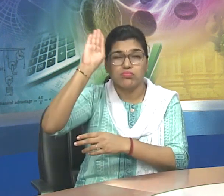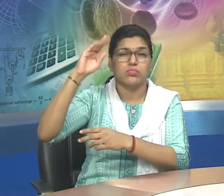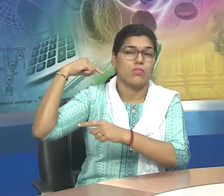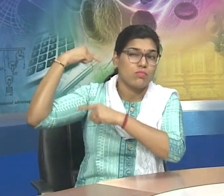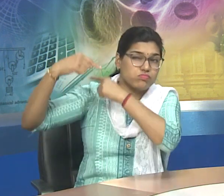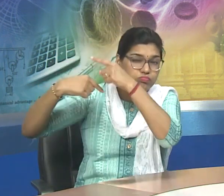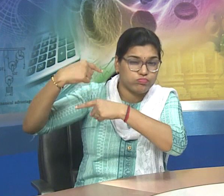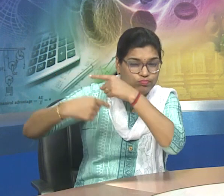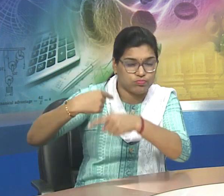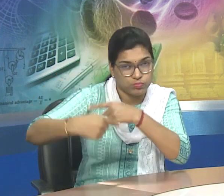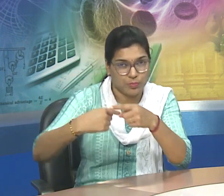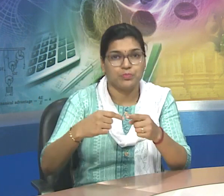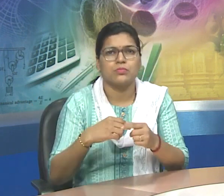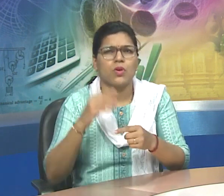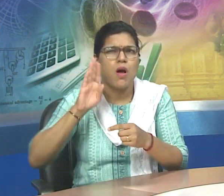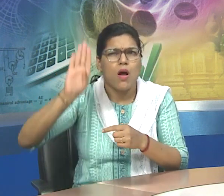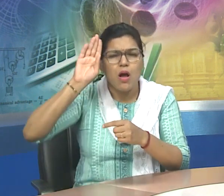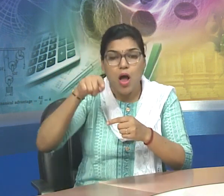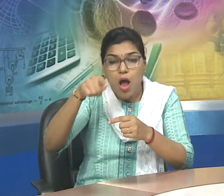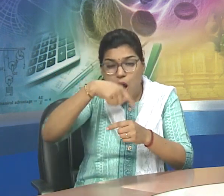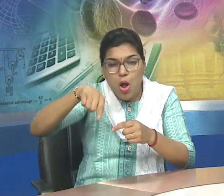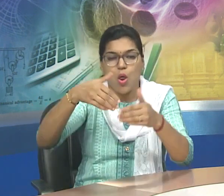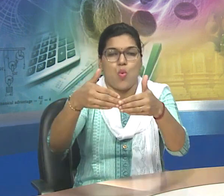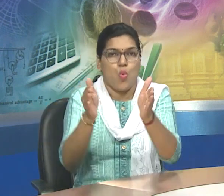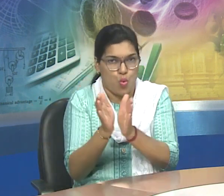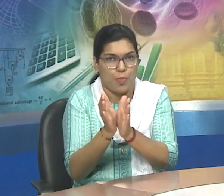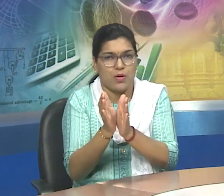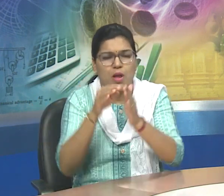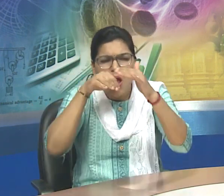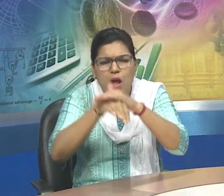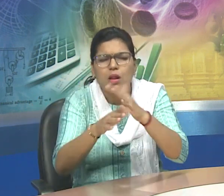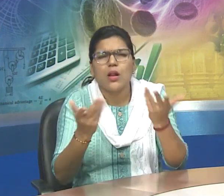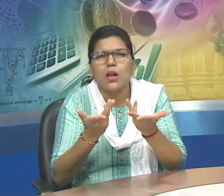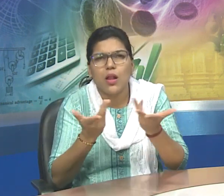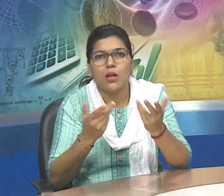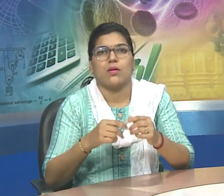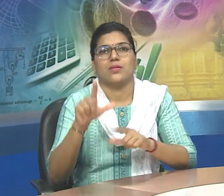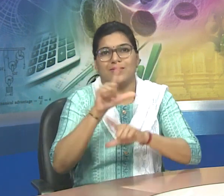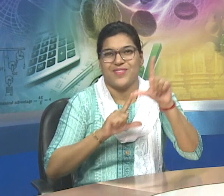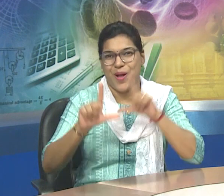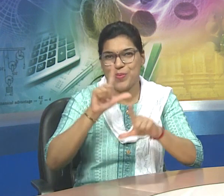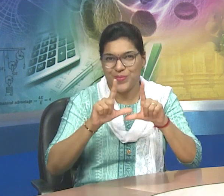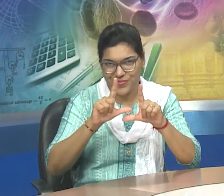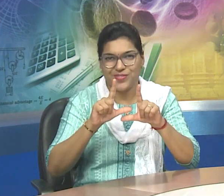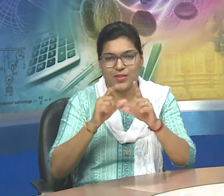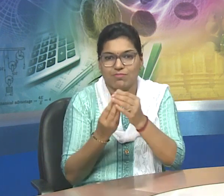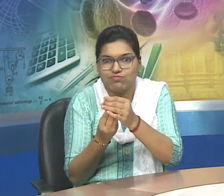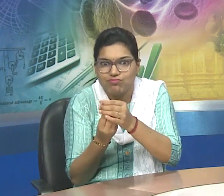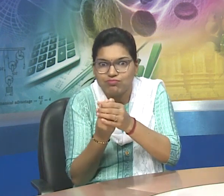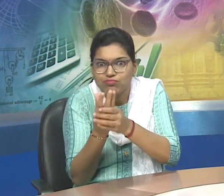तो यदि हम ऐतिहासिक रूप से किसी राष्ट्र को देखें तो ये ऐसा समुदाय है